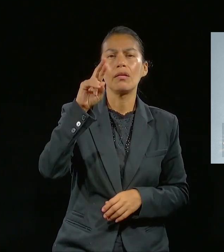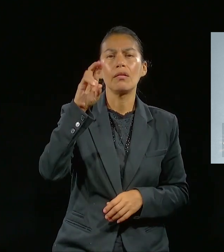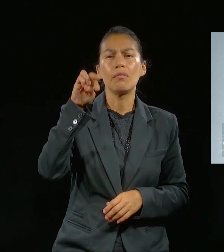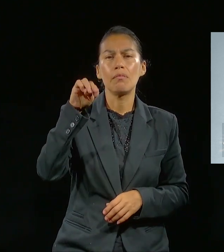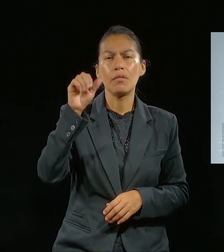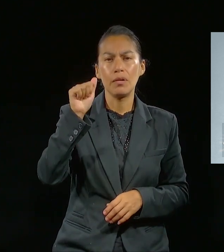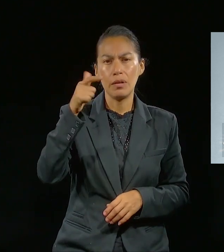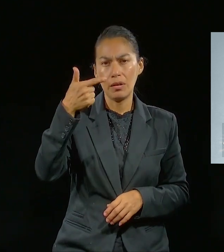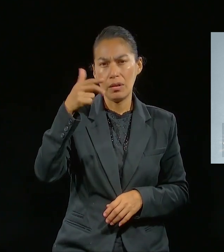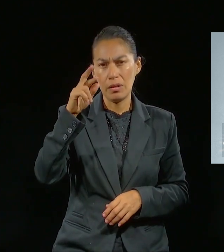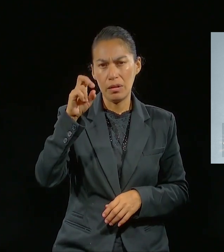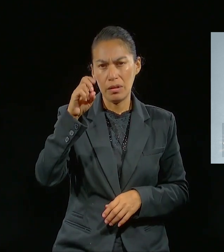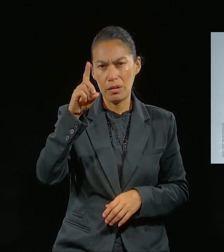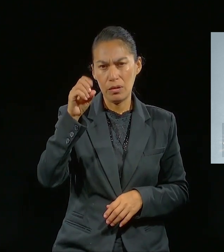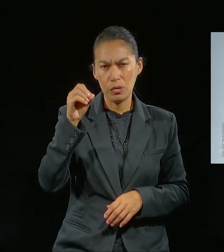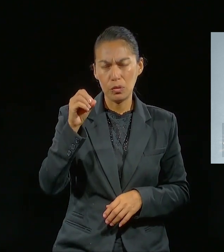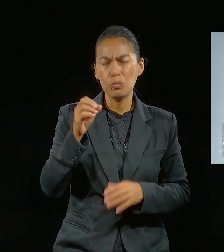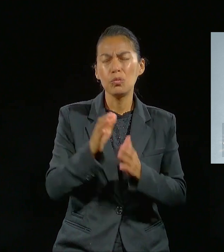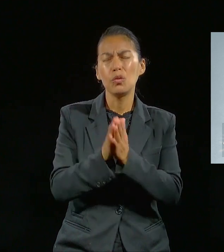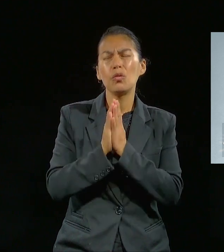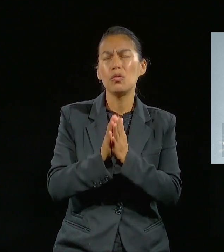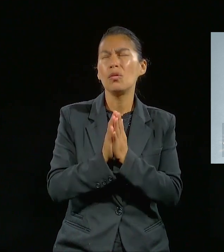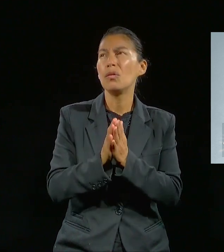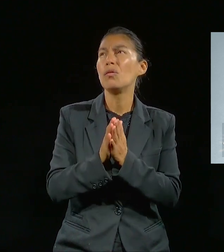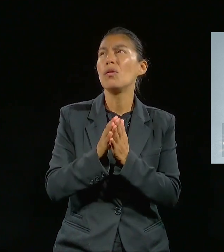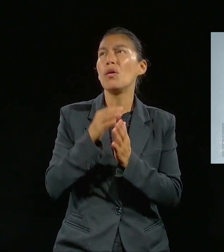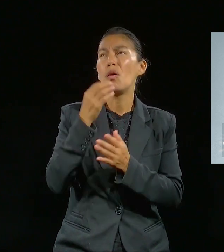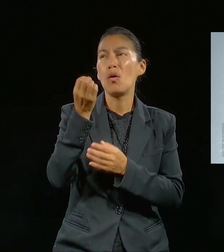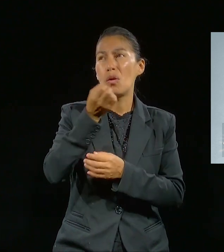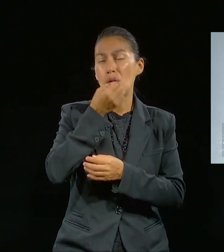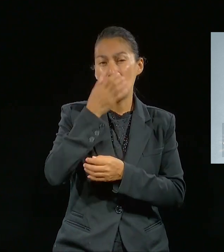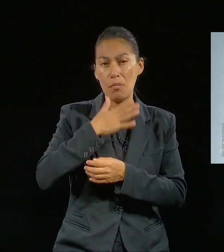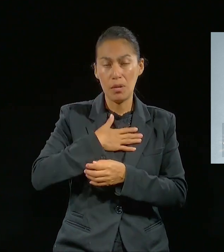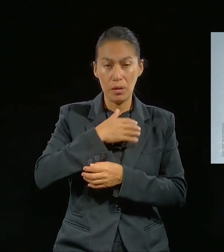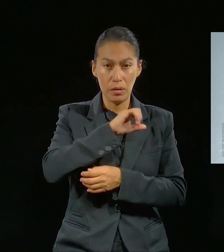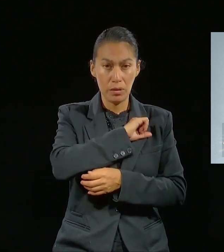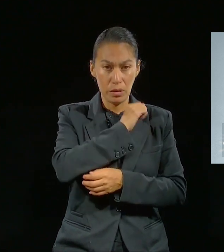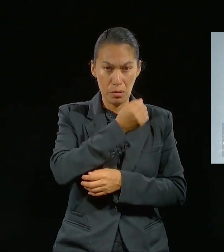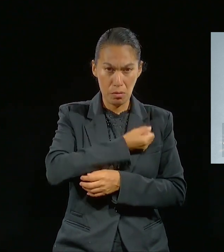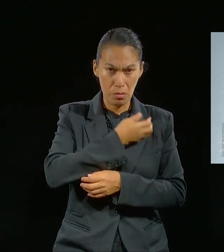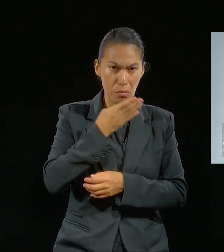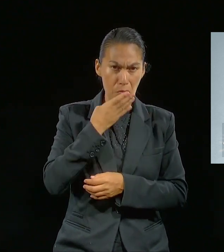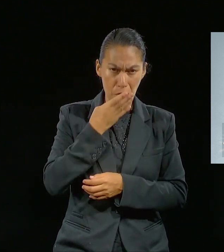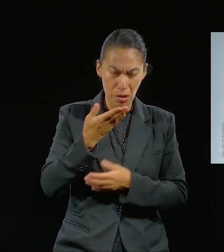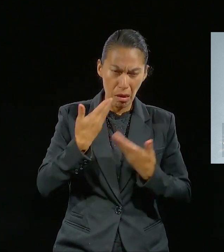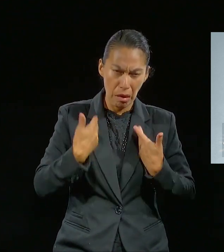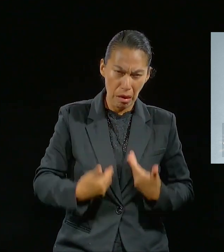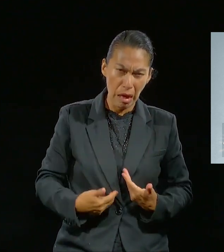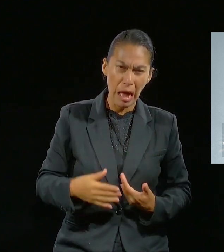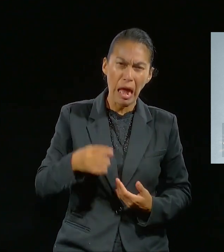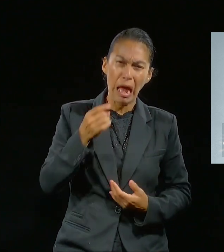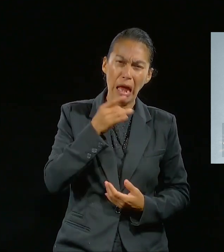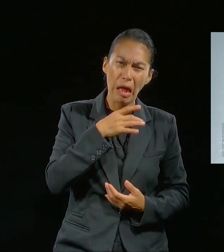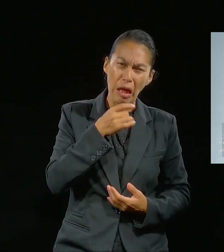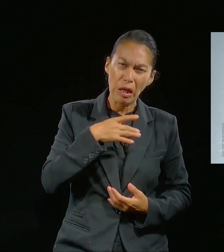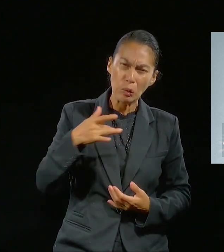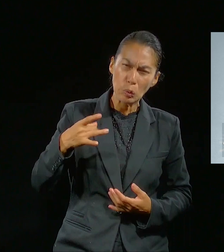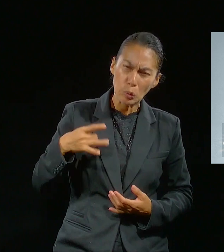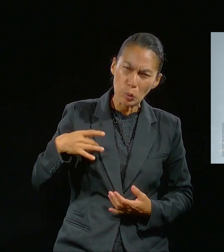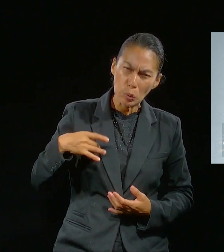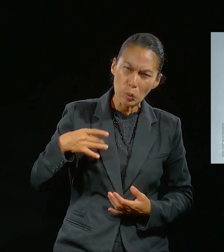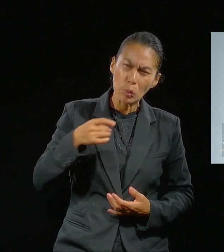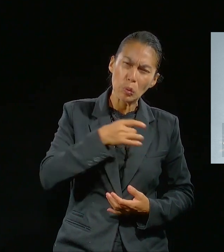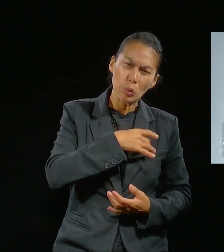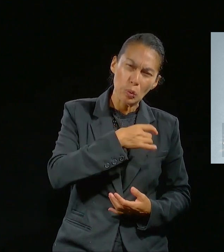Grados dice, pido oración por mi salud y bienestar. Desde luego, dice, dolor en mis